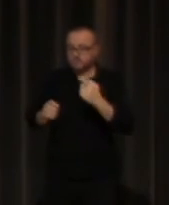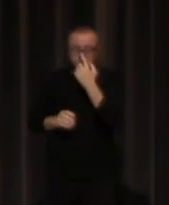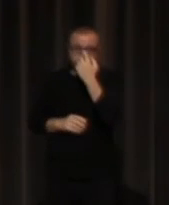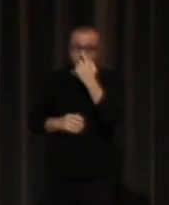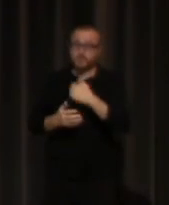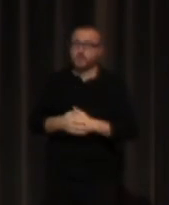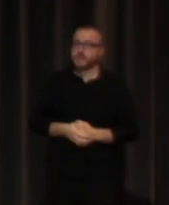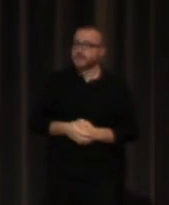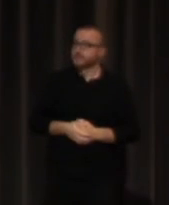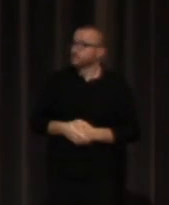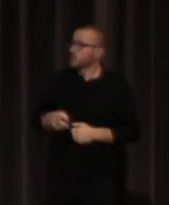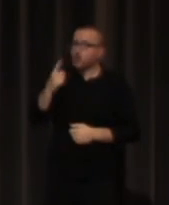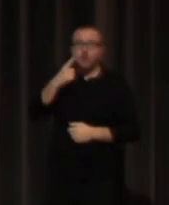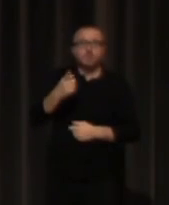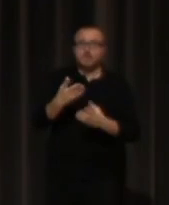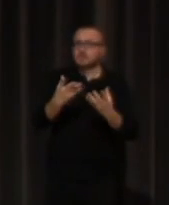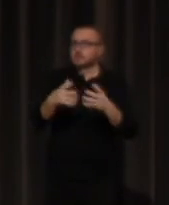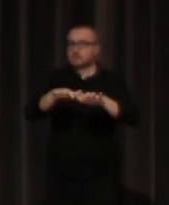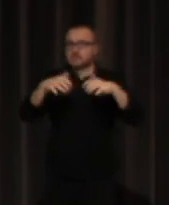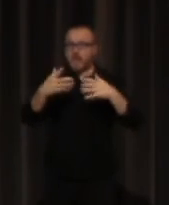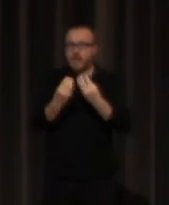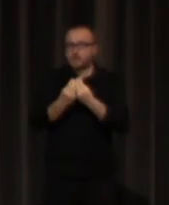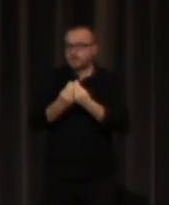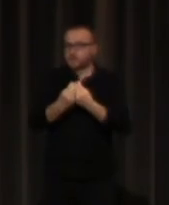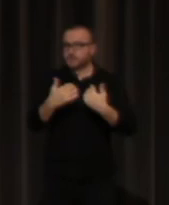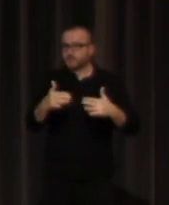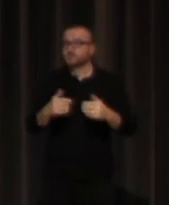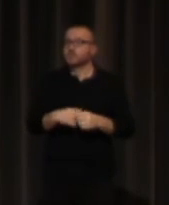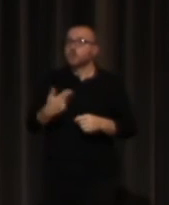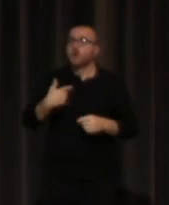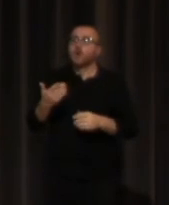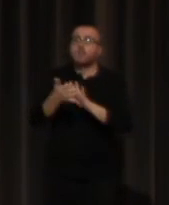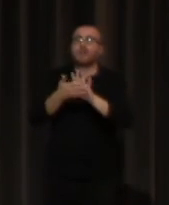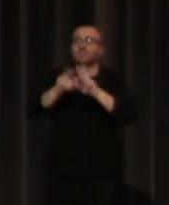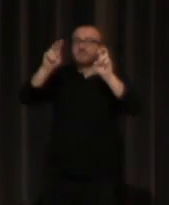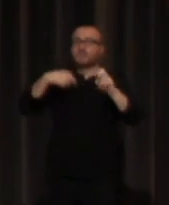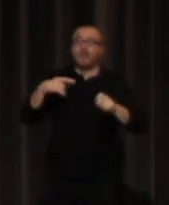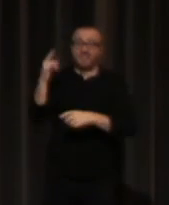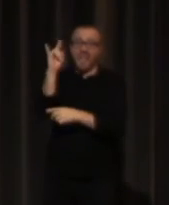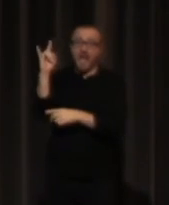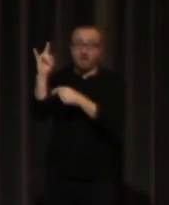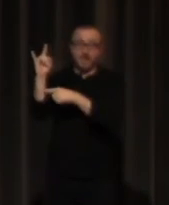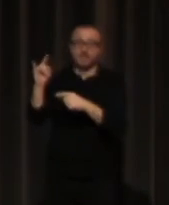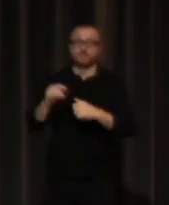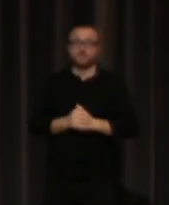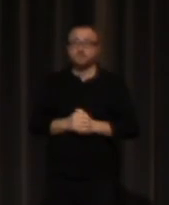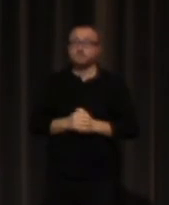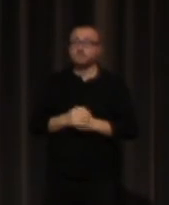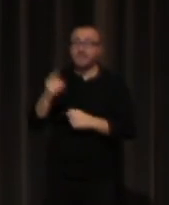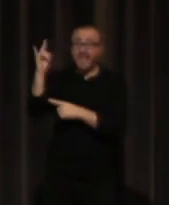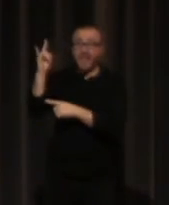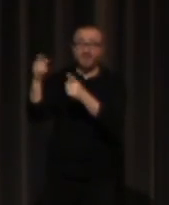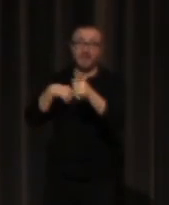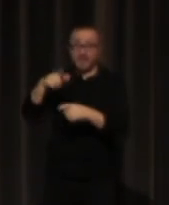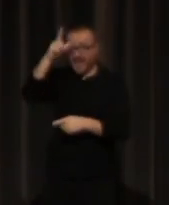massa gent, sou aquí, heu omplet la sala, fa referència a un arbre. Arbre ve, de fet, en alemany,